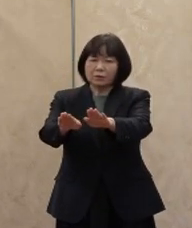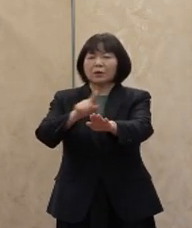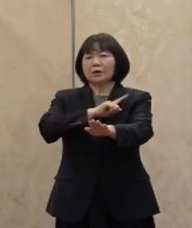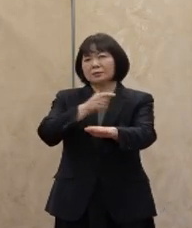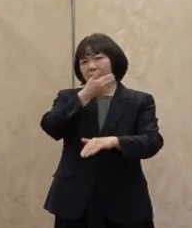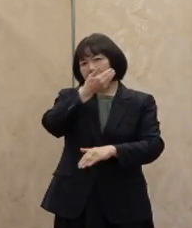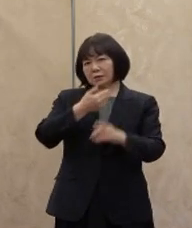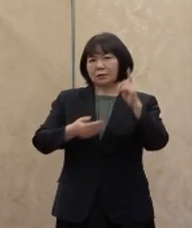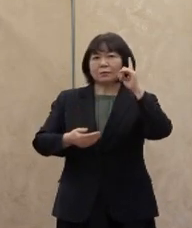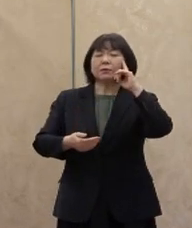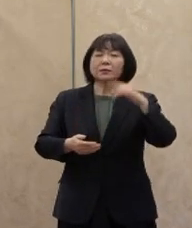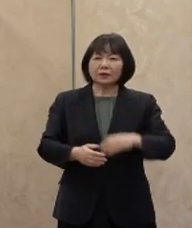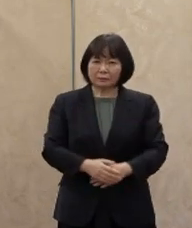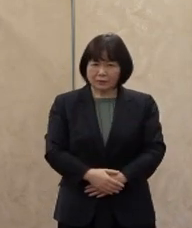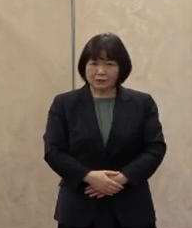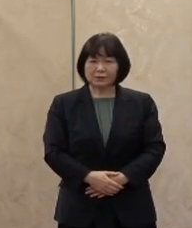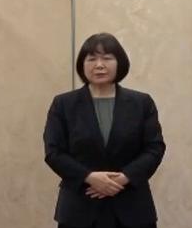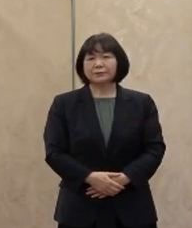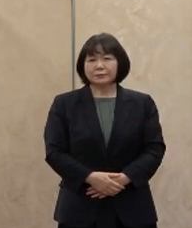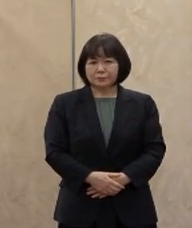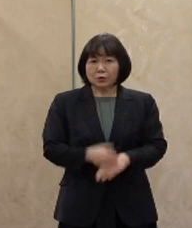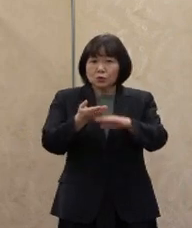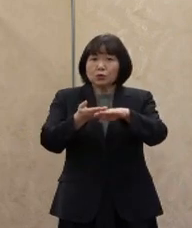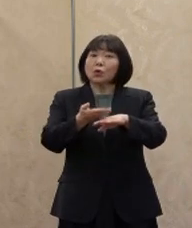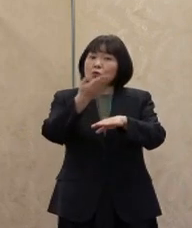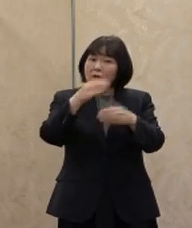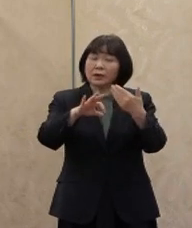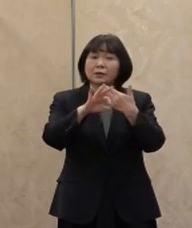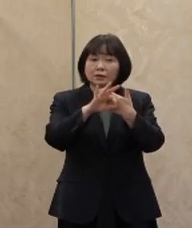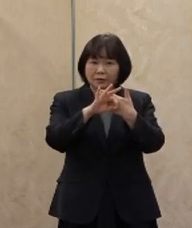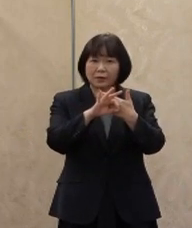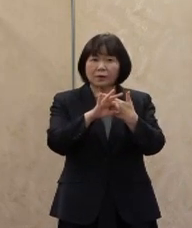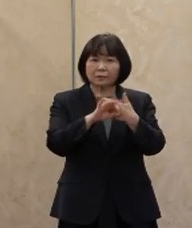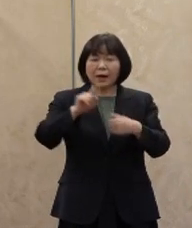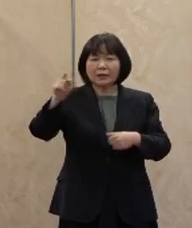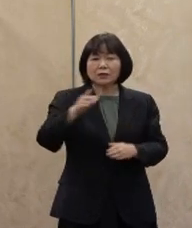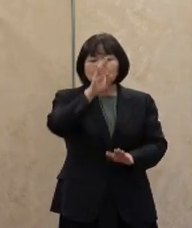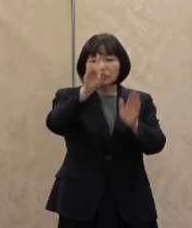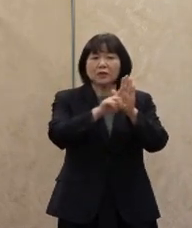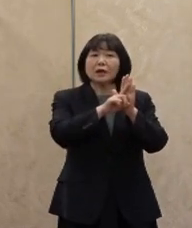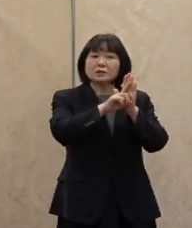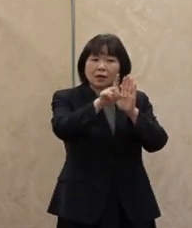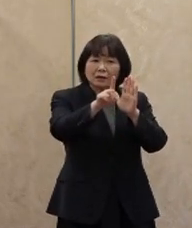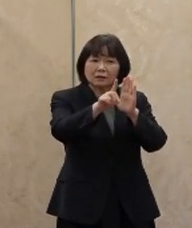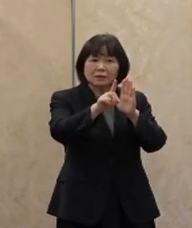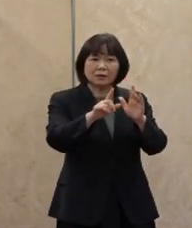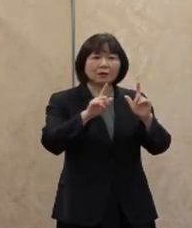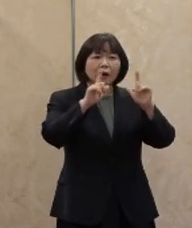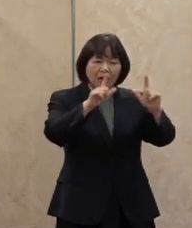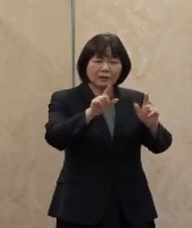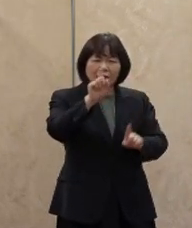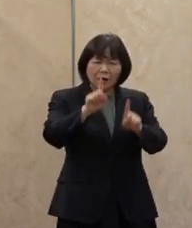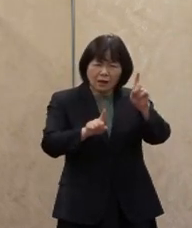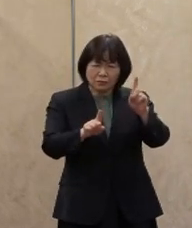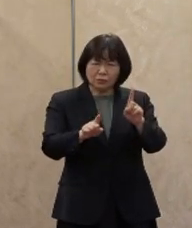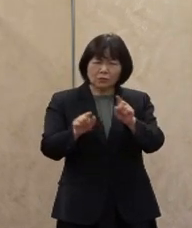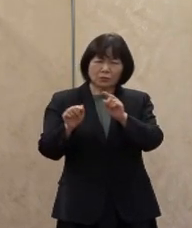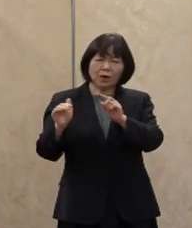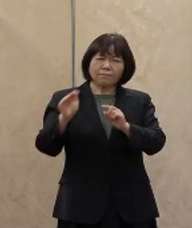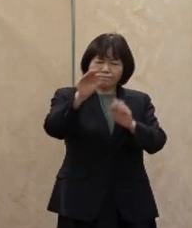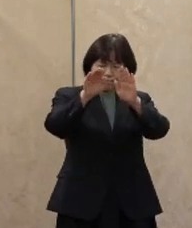番大切だと思います。でその上で、例えば今医療事態宣言、緊急事態宣言もやって、なんとか抑える活動もし